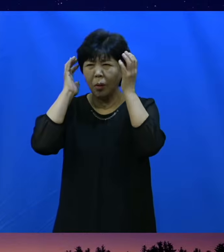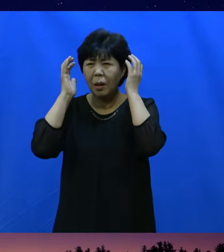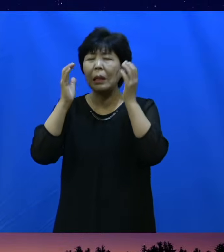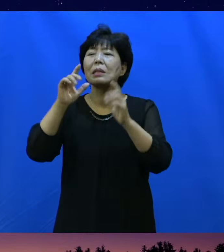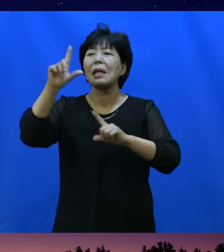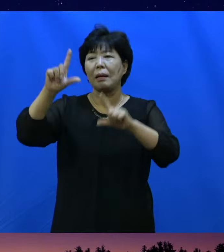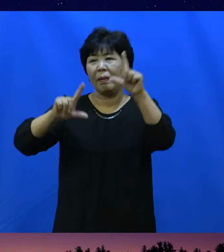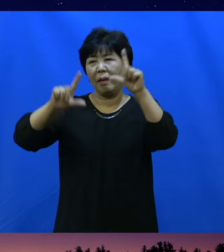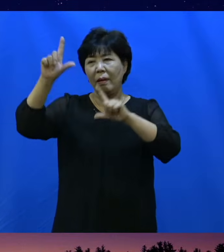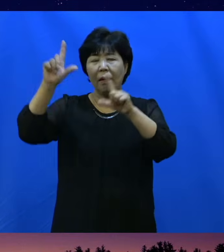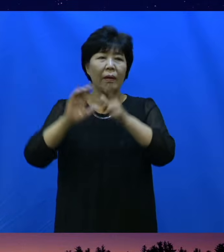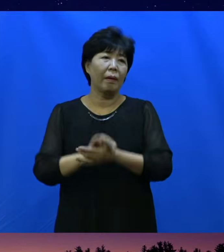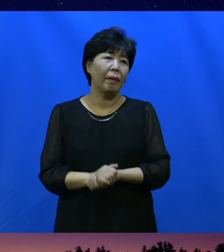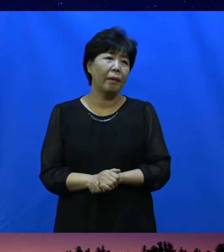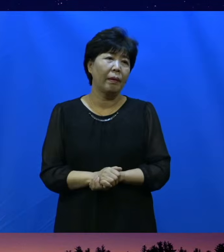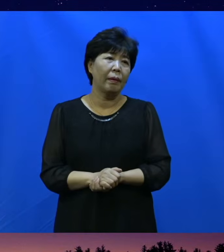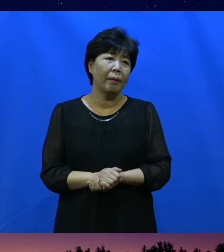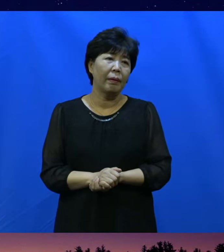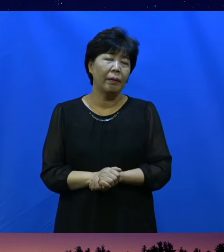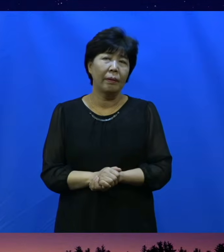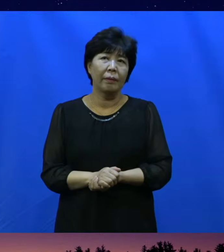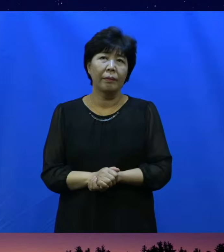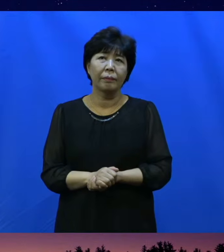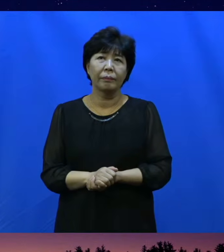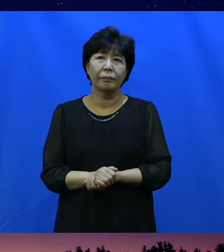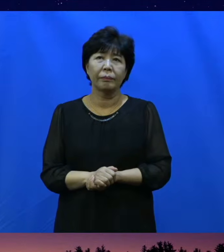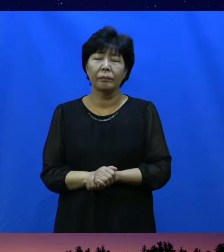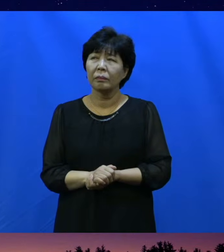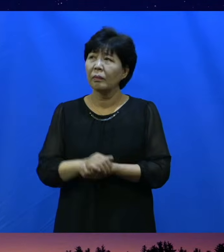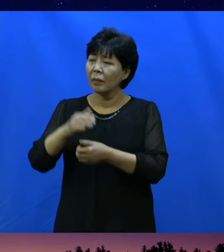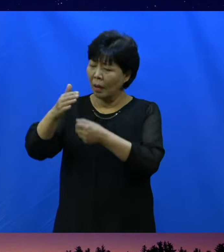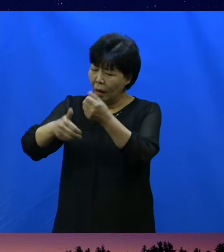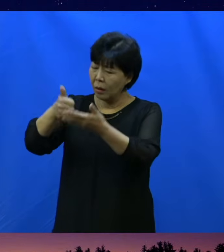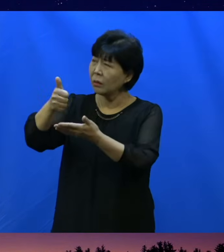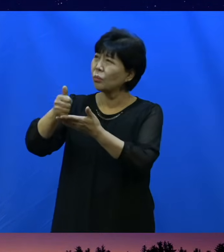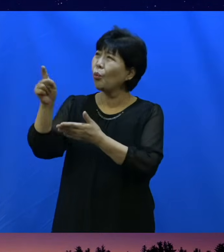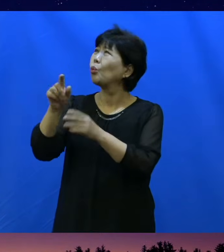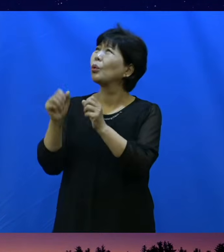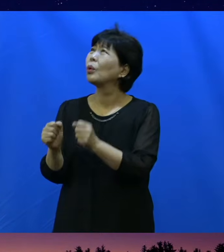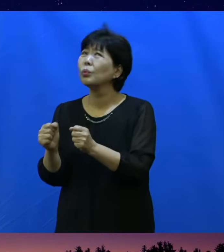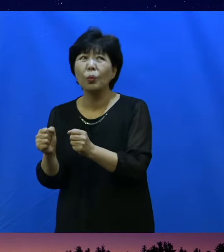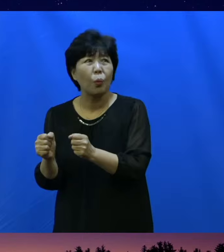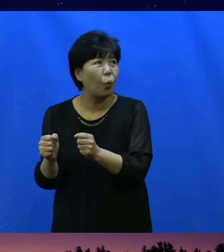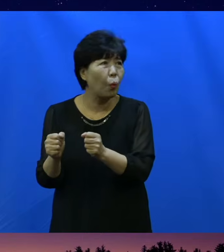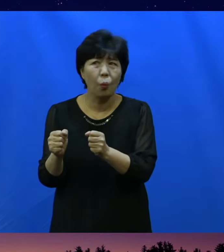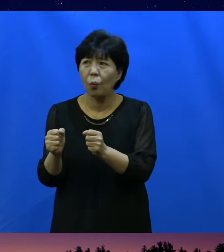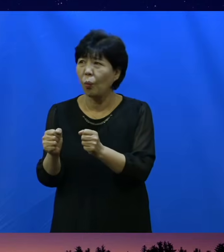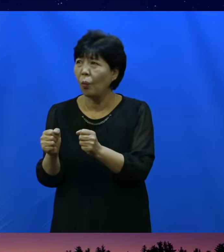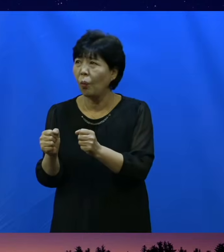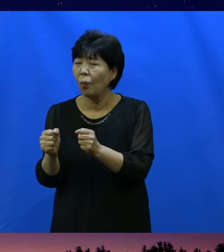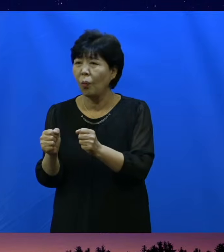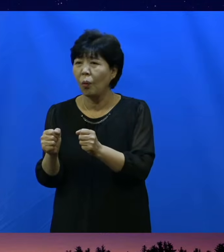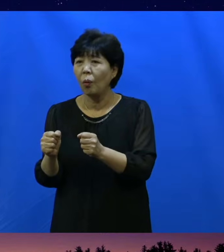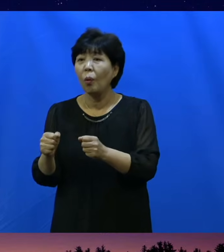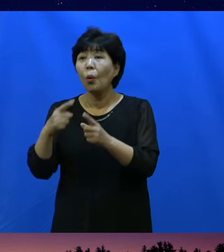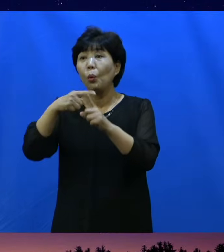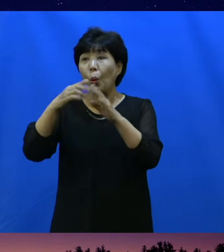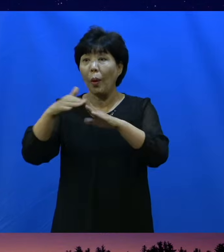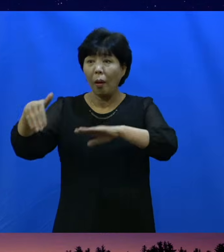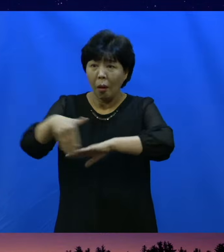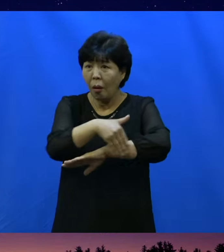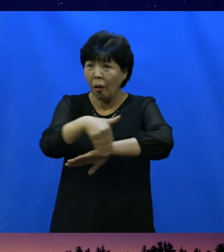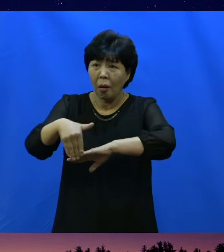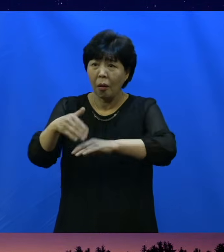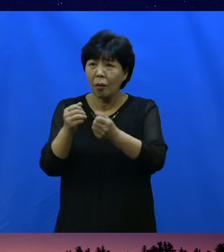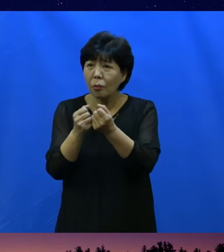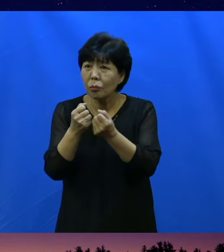그러니까 자주 그렇게 질문을 하는 거예요. 하나님 어디 계십니까? 10년 교회를 다니고 10몇 년